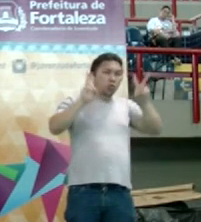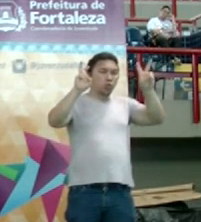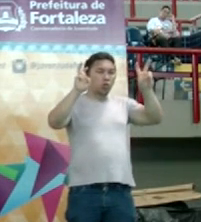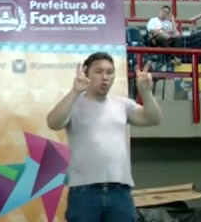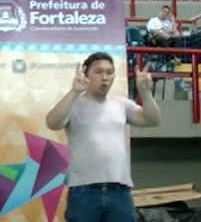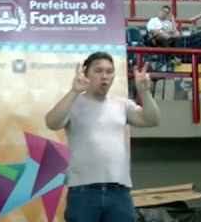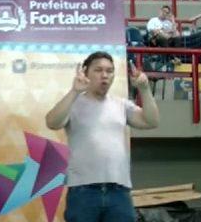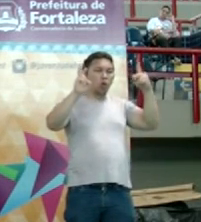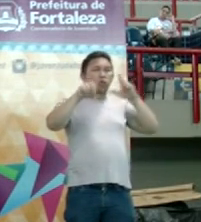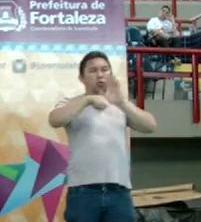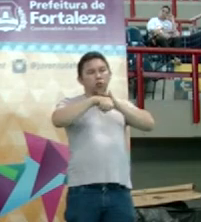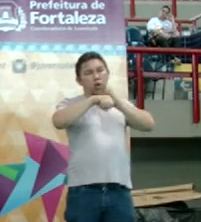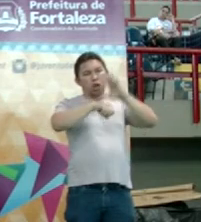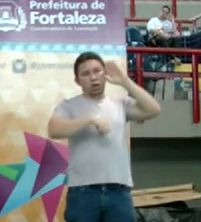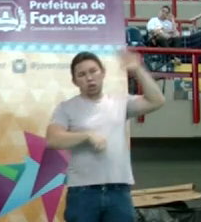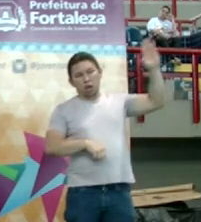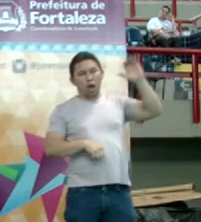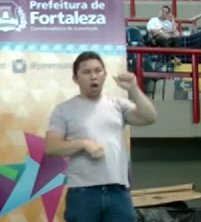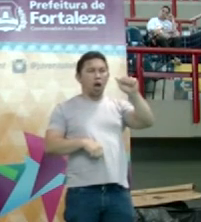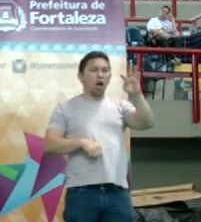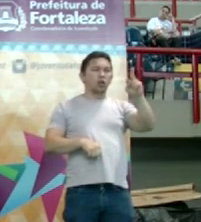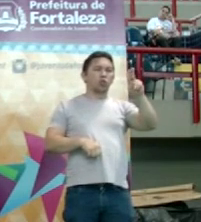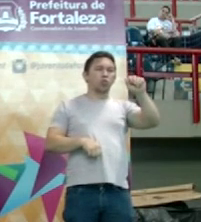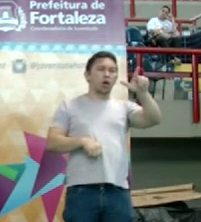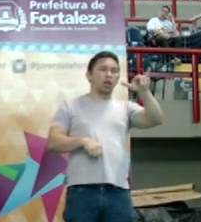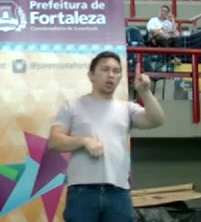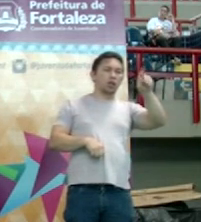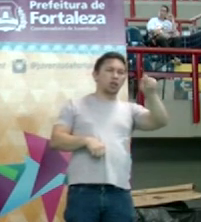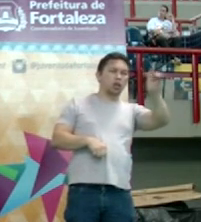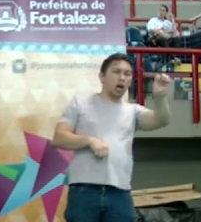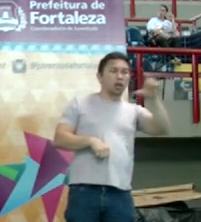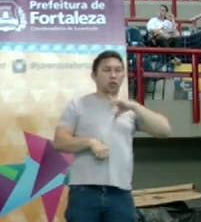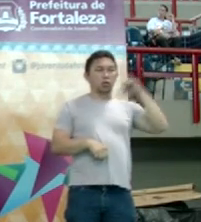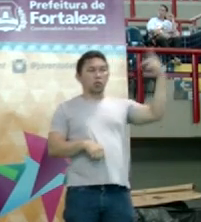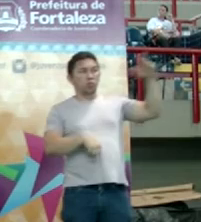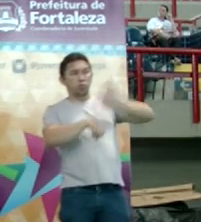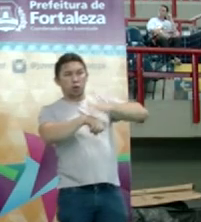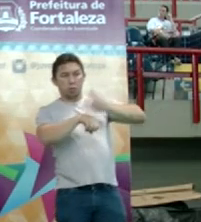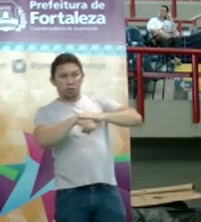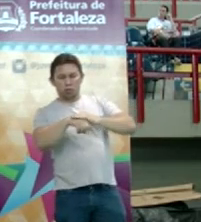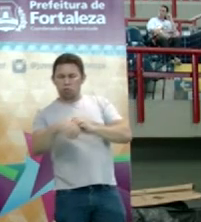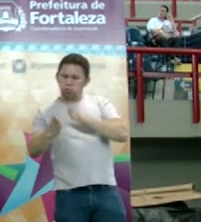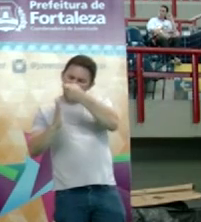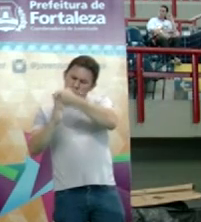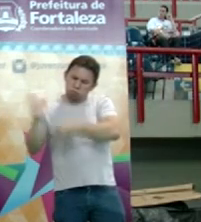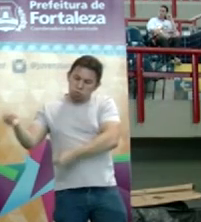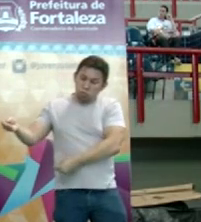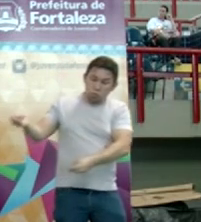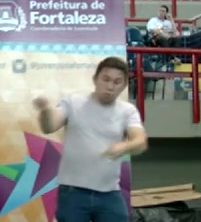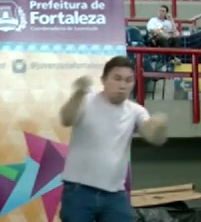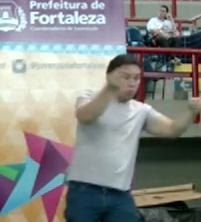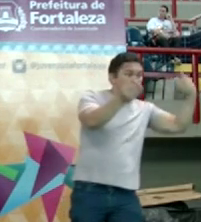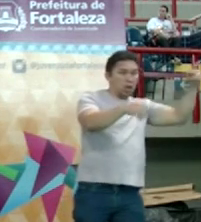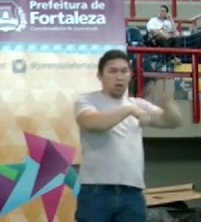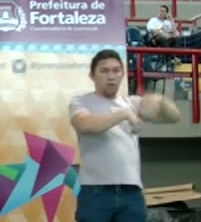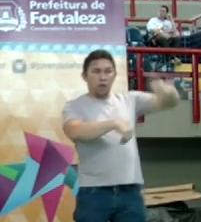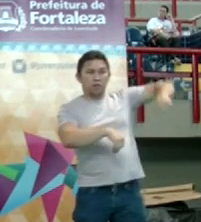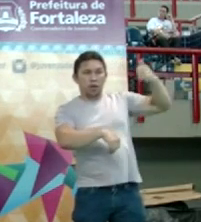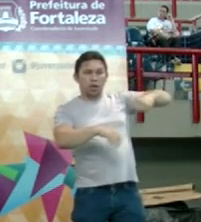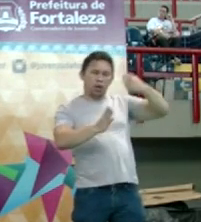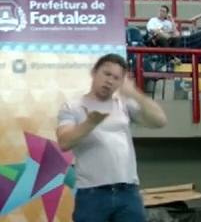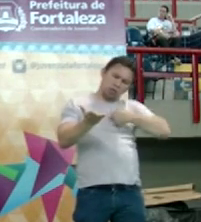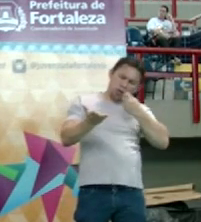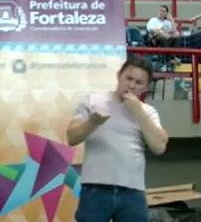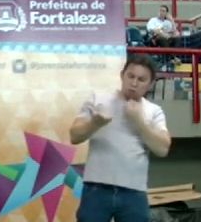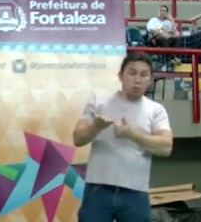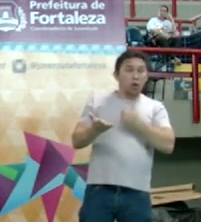um assunto da atualidade. É convencer quem vai corrigir o avaliador do meu texto.